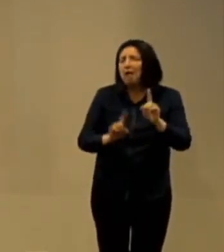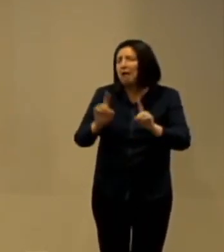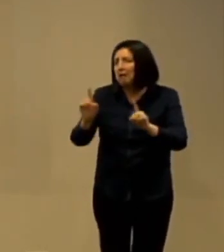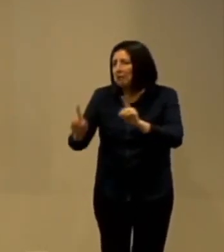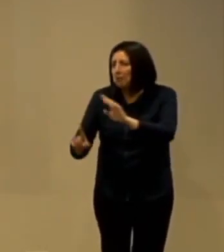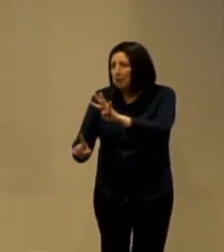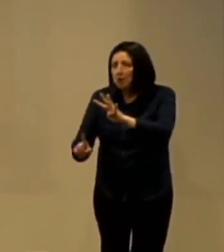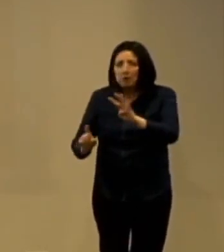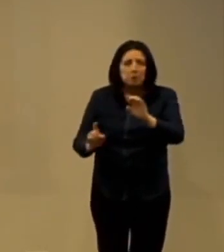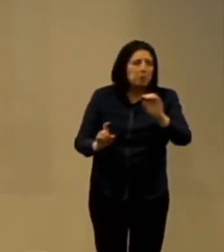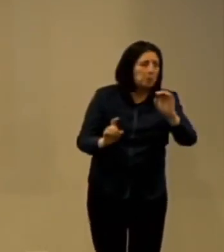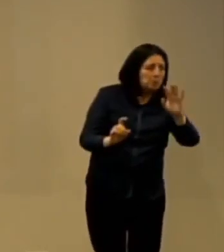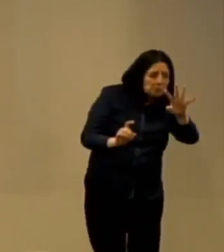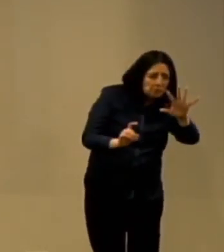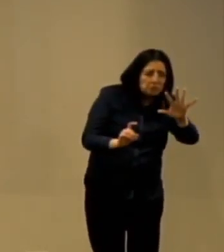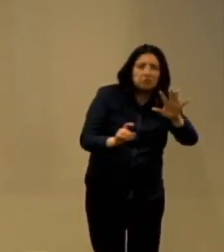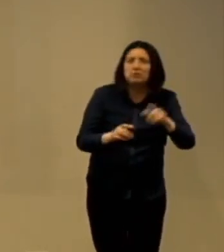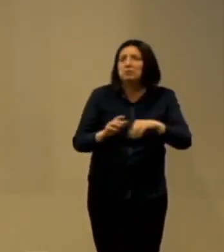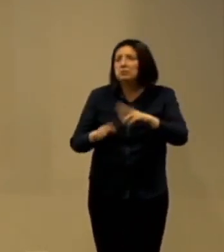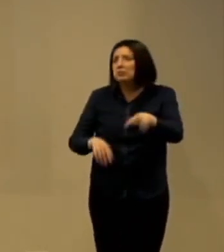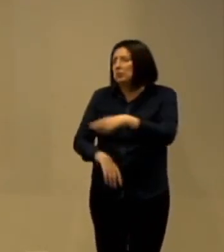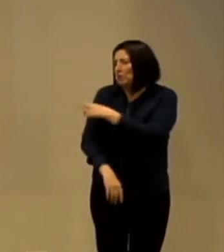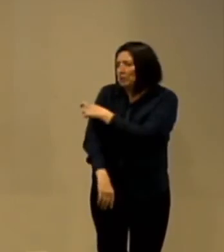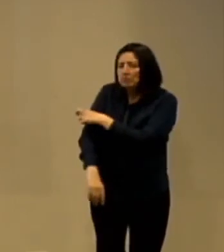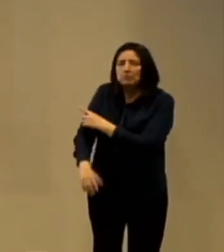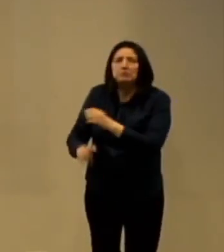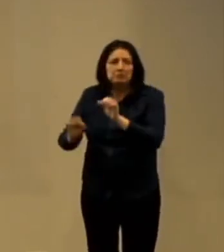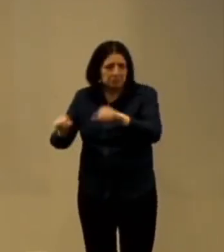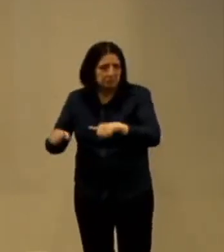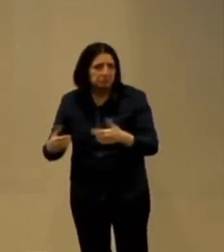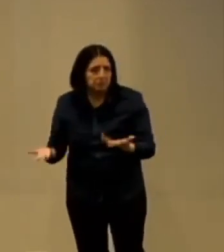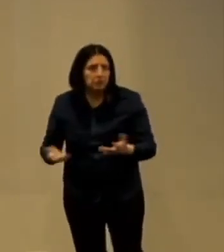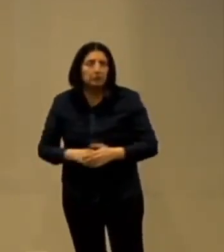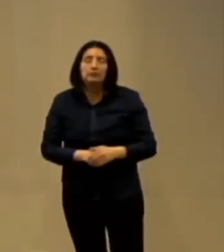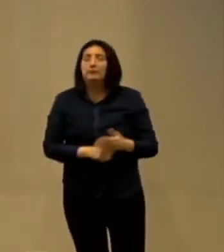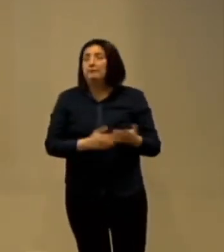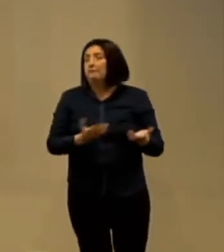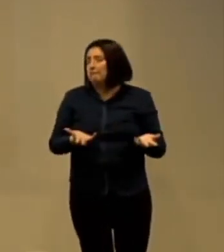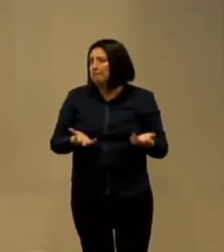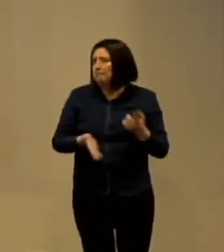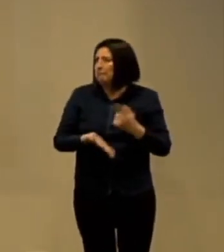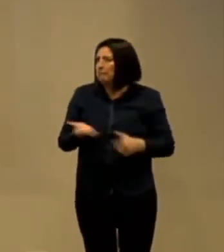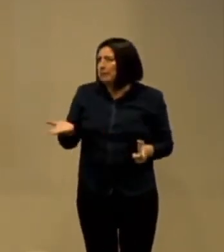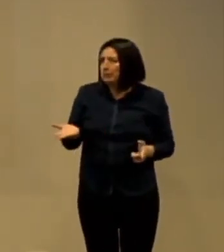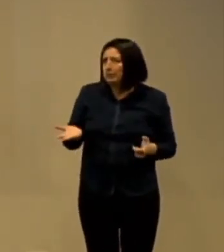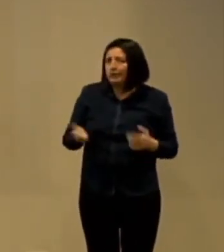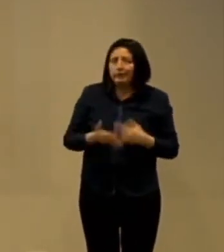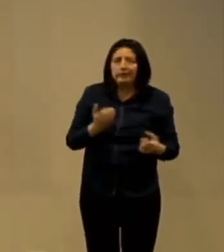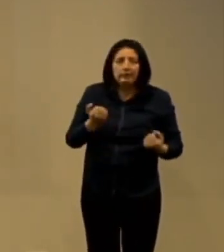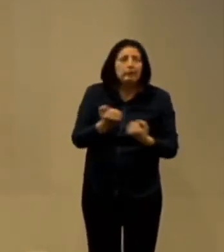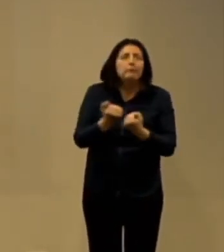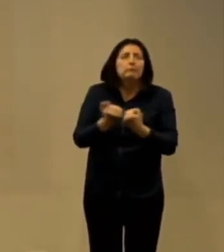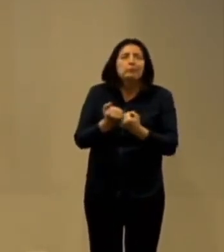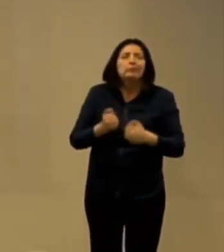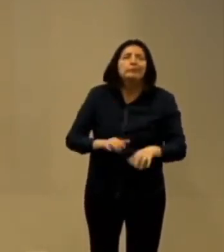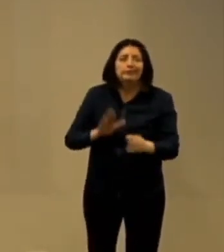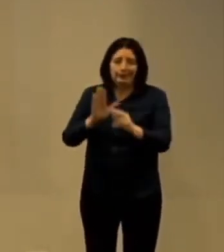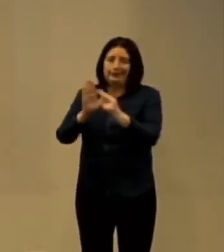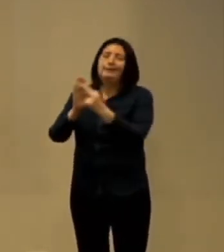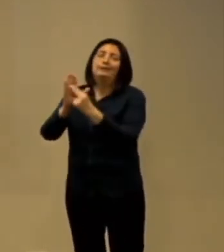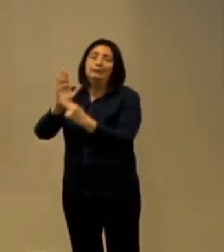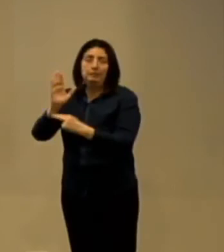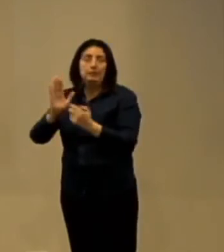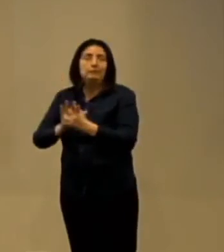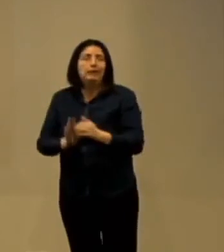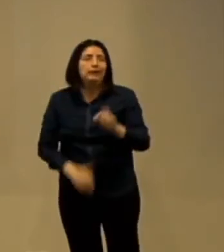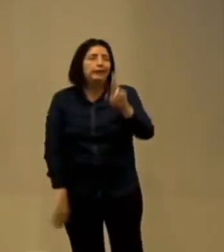5 establecimientos en los 1-4. Pero entonces, ¿qué viene en nuestro refuerzo? La norma de rehabilitación basada en